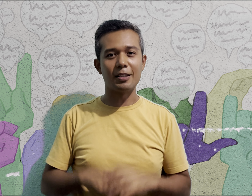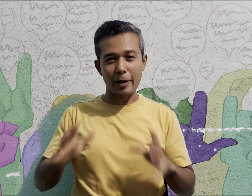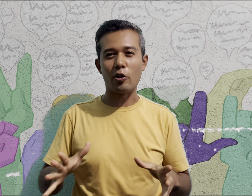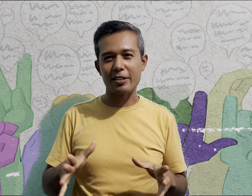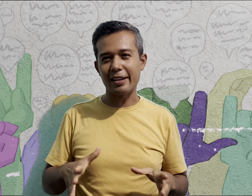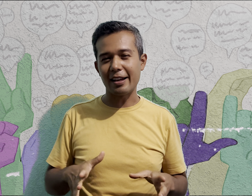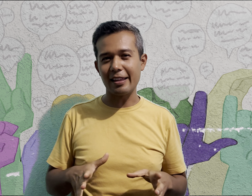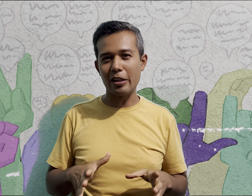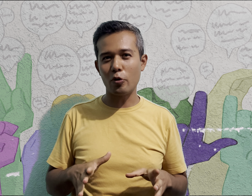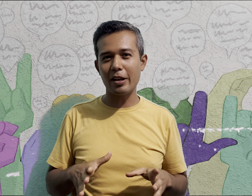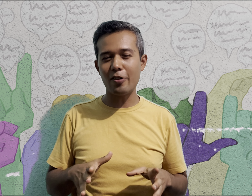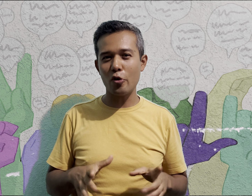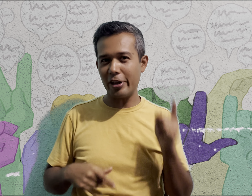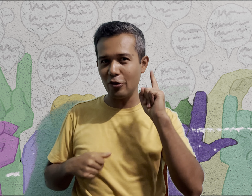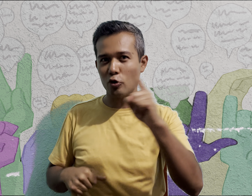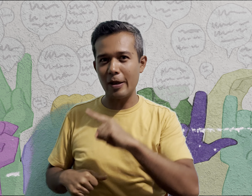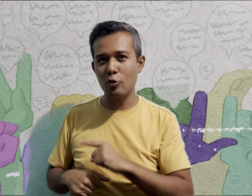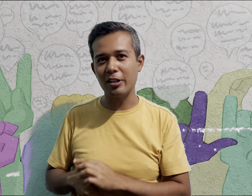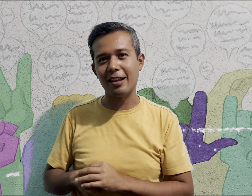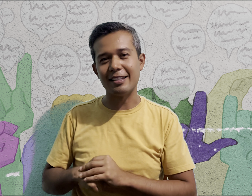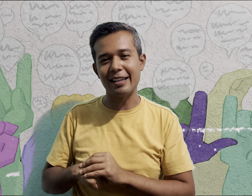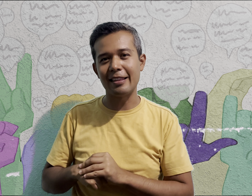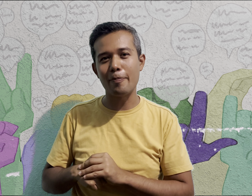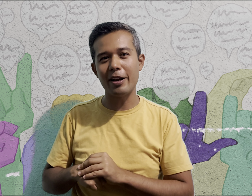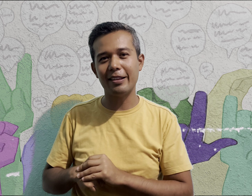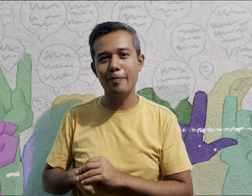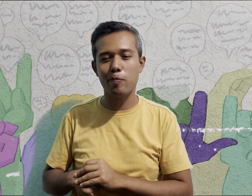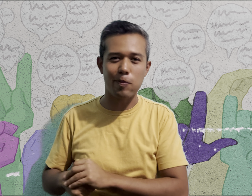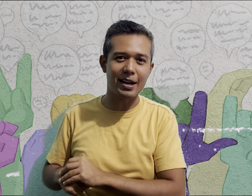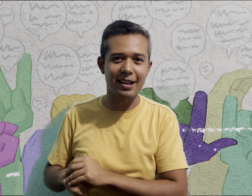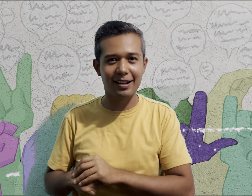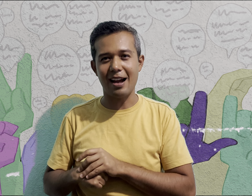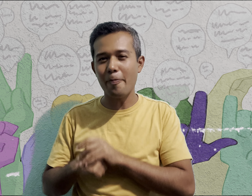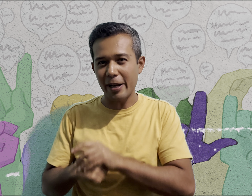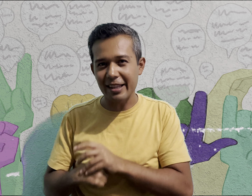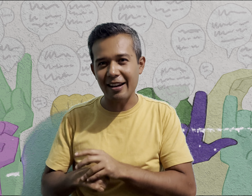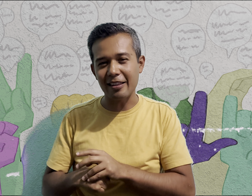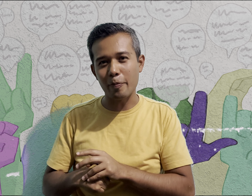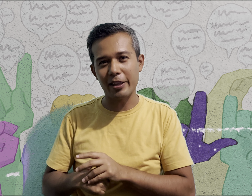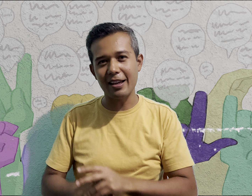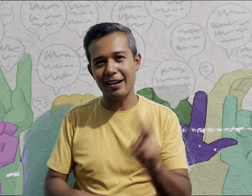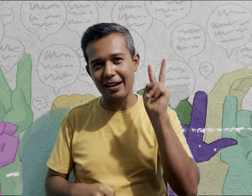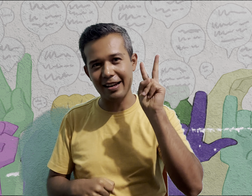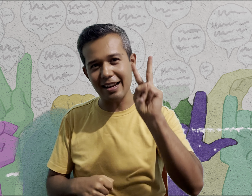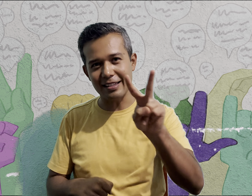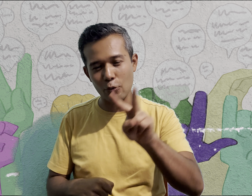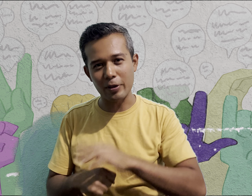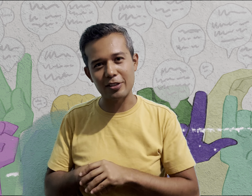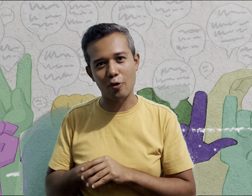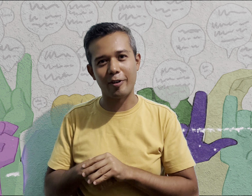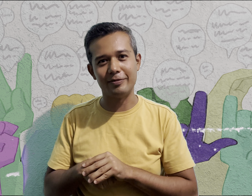Espero les haya quedado claro y nos vemos en la siguiente parte para aprender a interpretar la segunda estrofa.